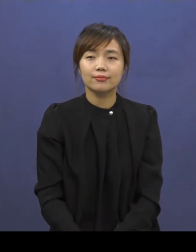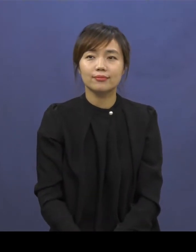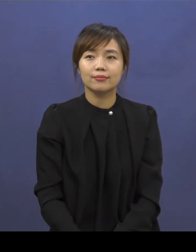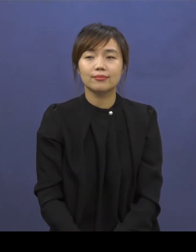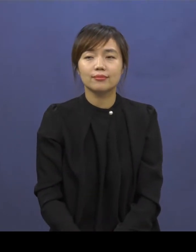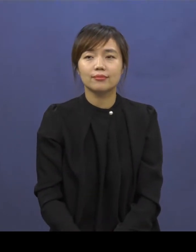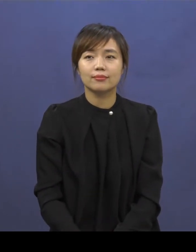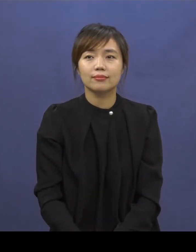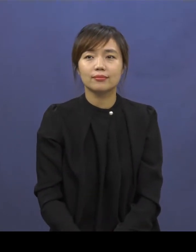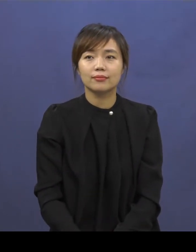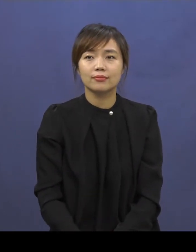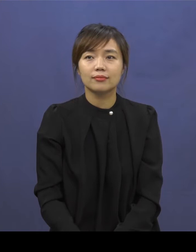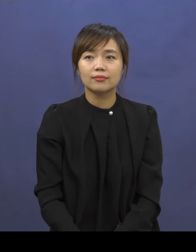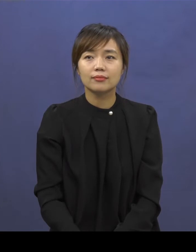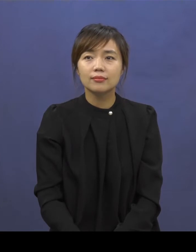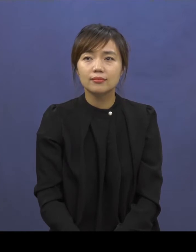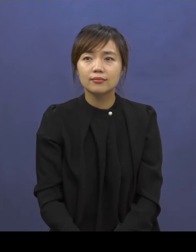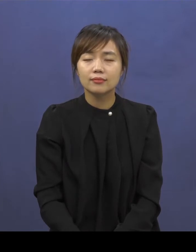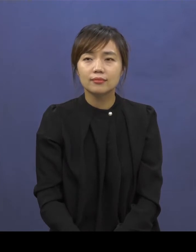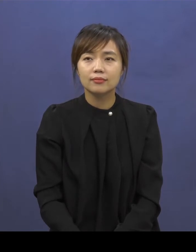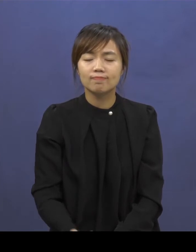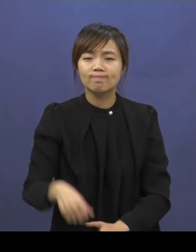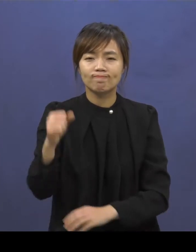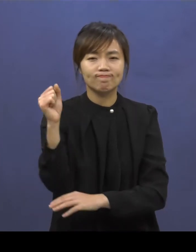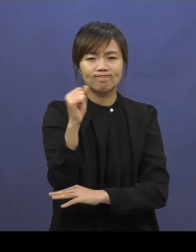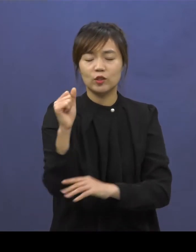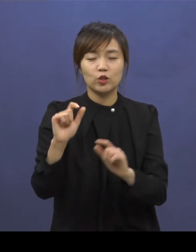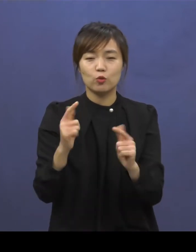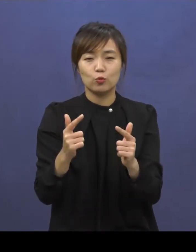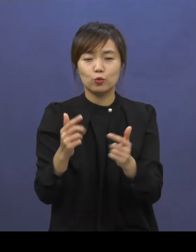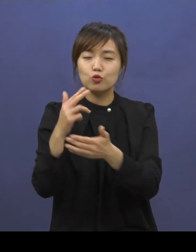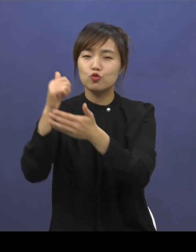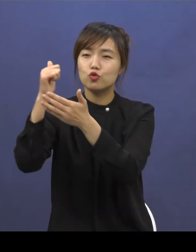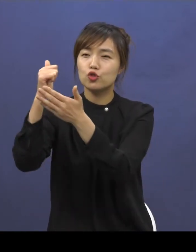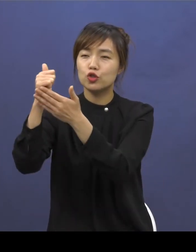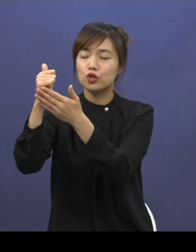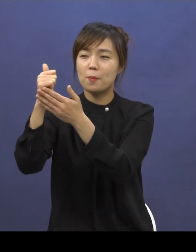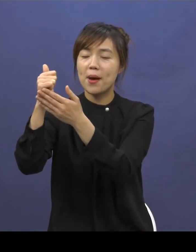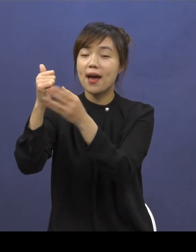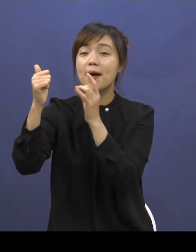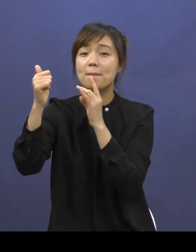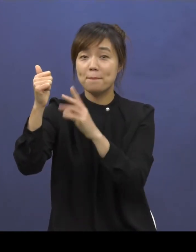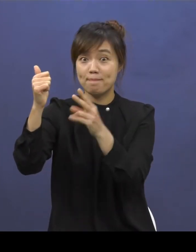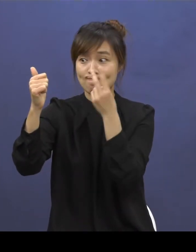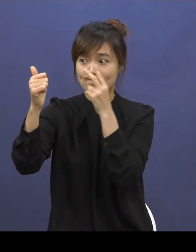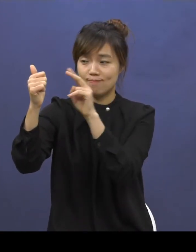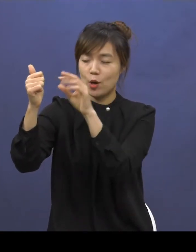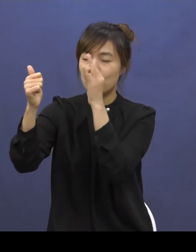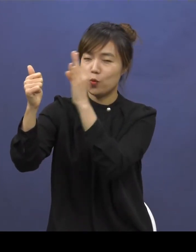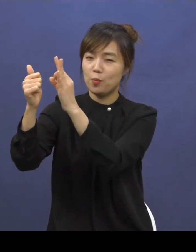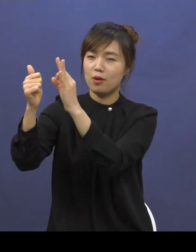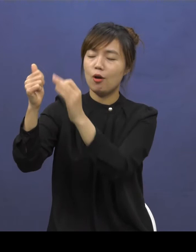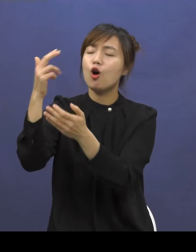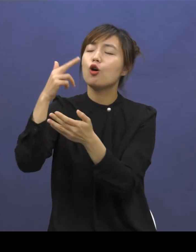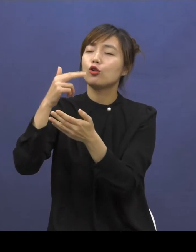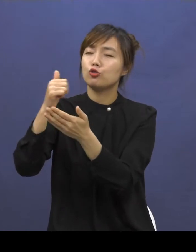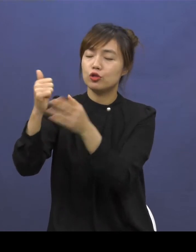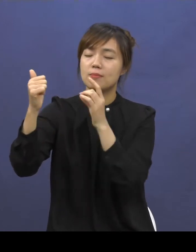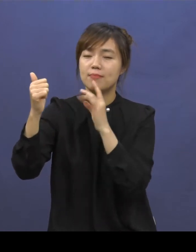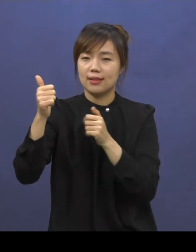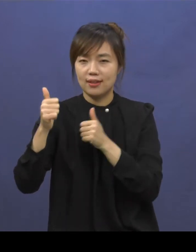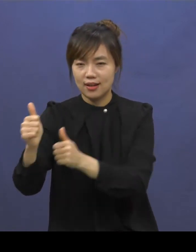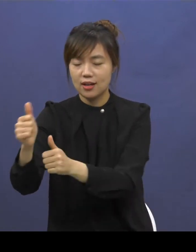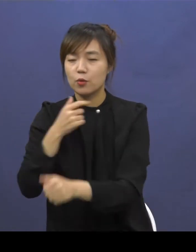따라가리. 내 앞길 멀고 험해도 흔들리지 않고 주님만 바라보며 주님만 따라가길 원합니다. 주님을 향한 이 고백을